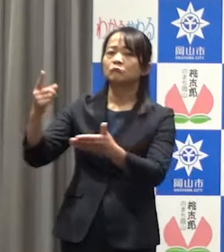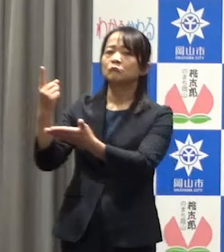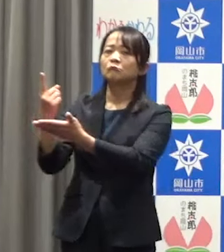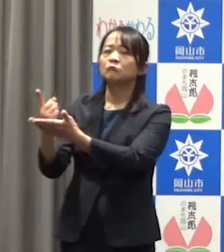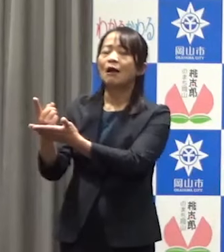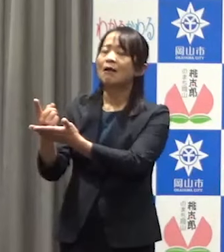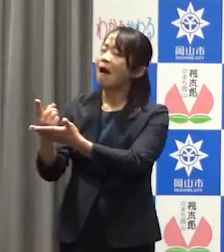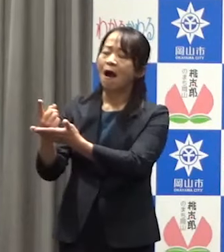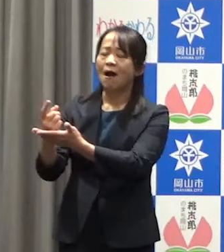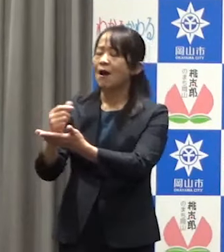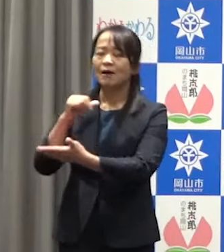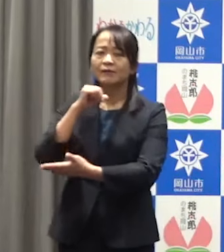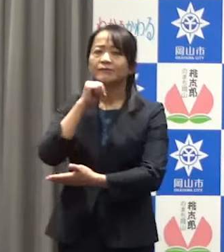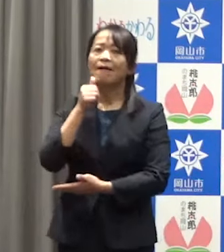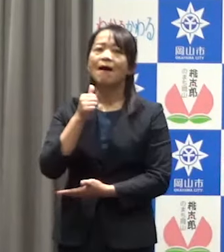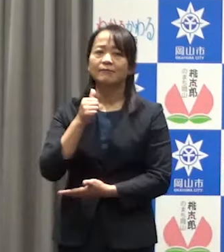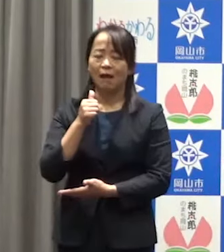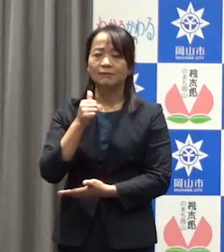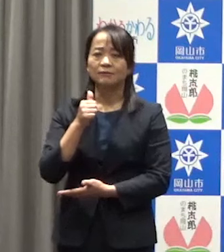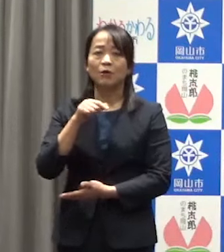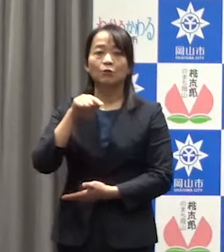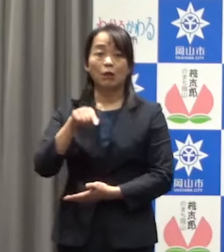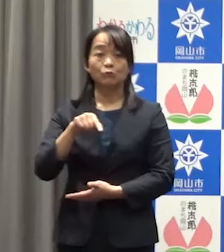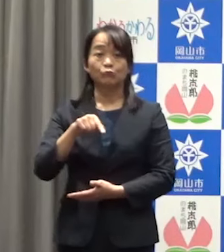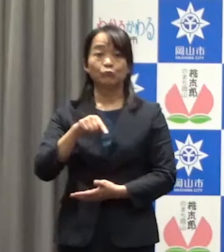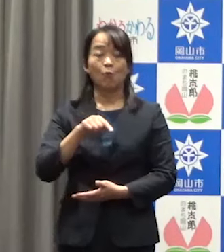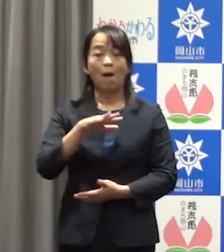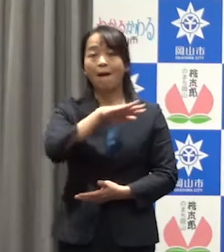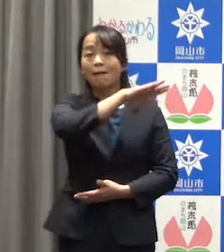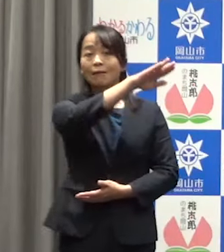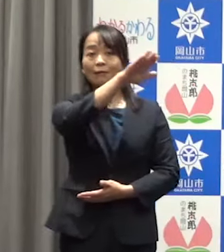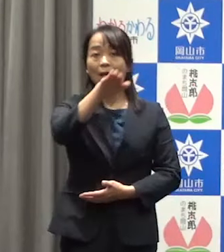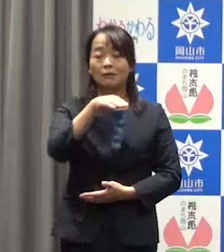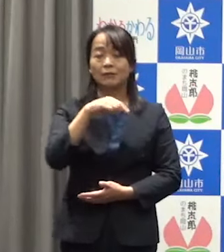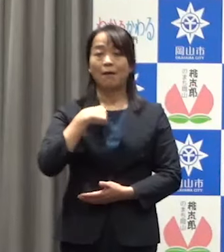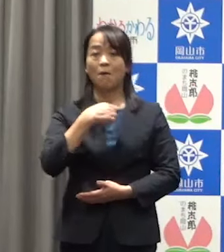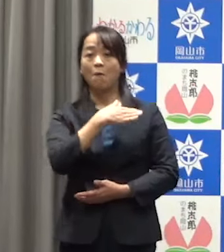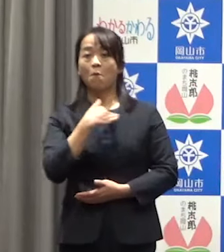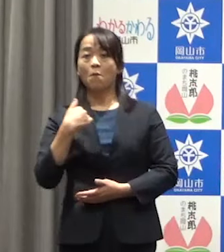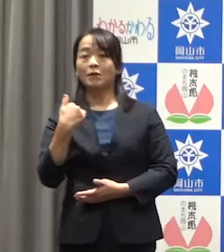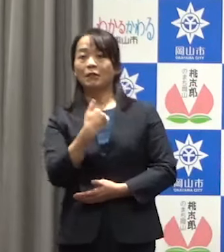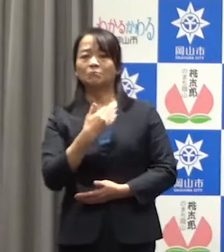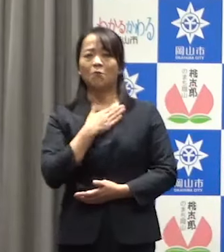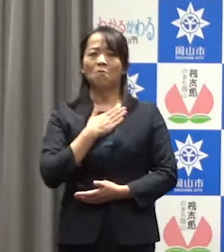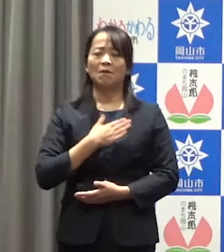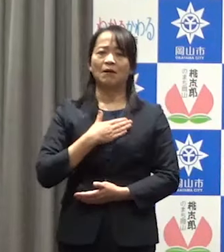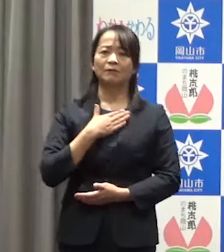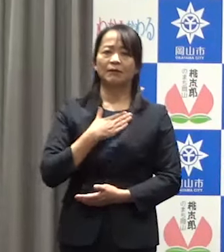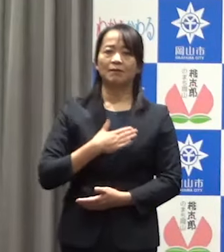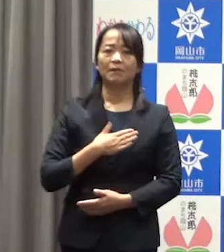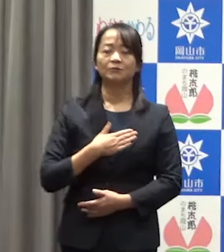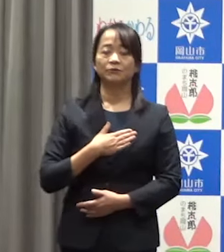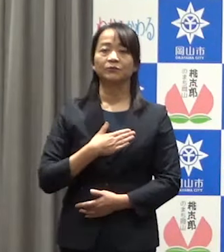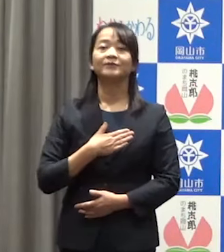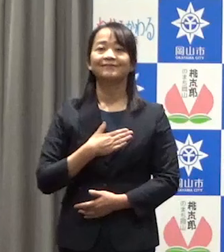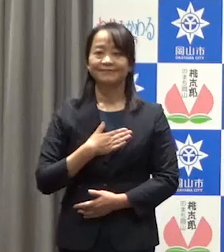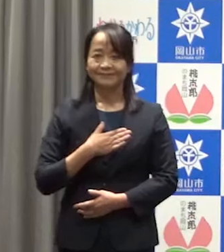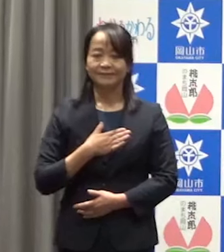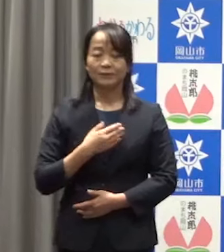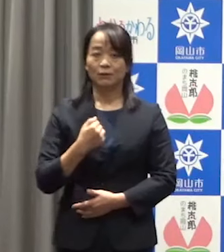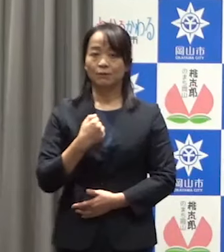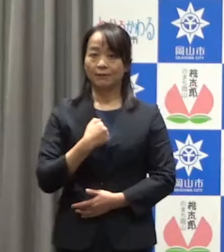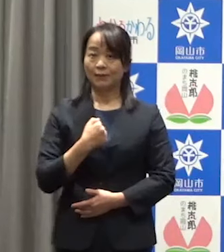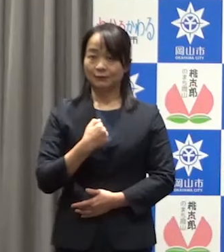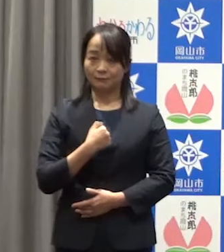済界、また我々は認識をしているところであります。そういったところから考えていくと、私